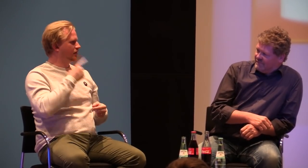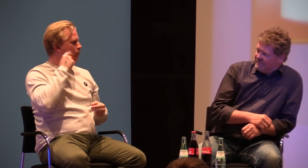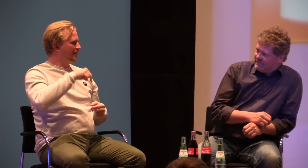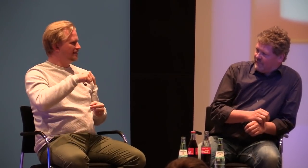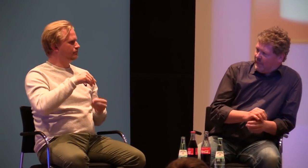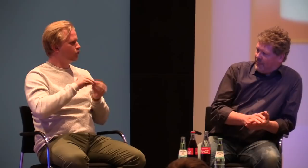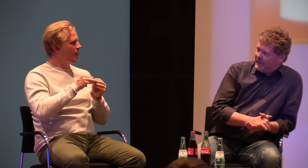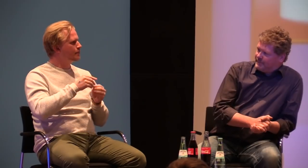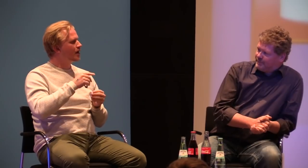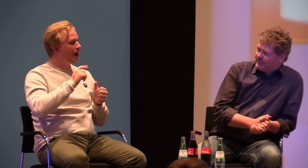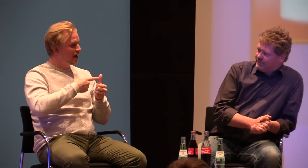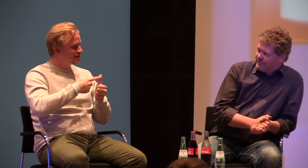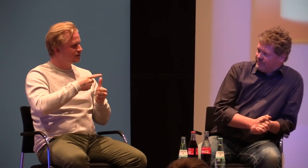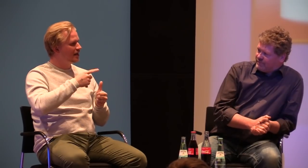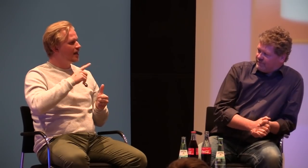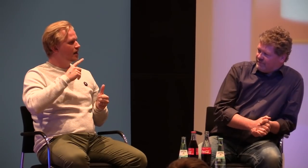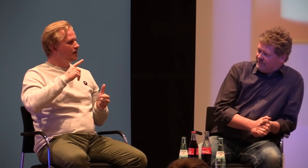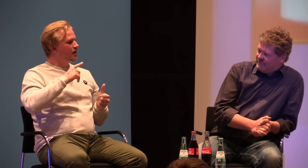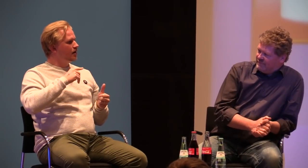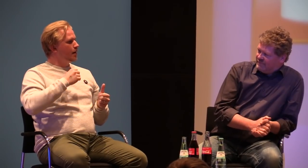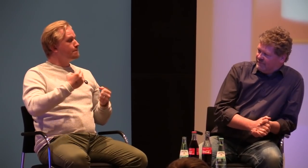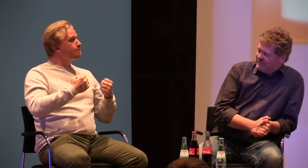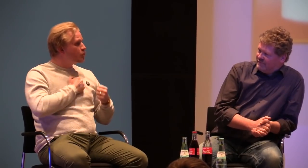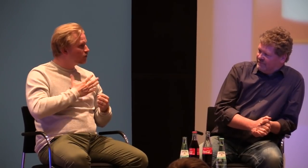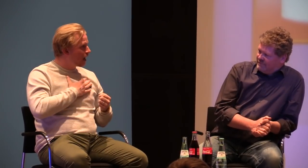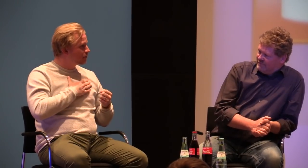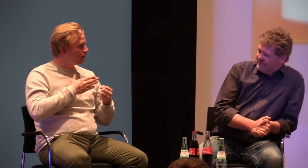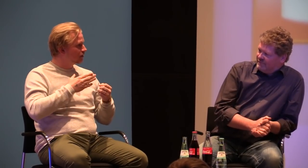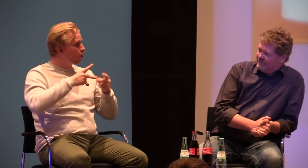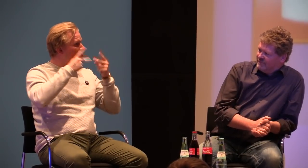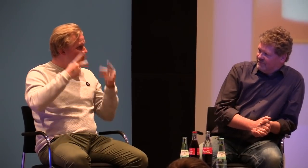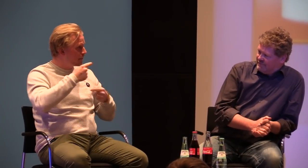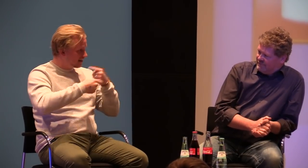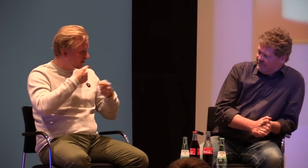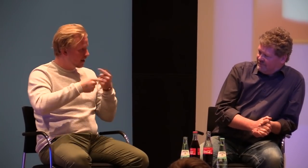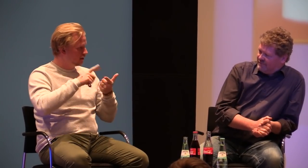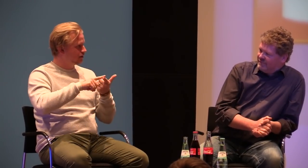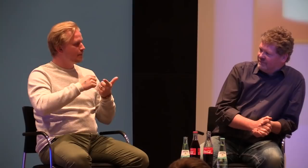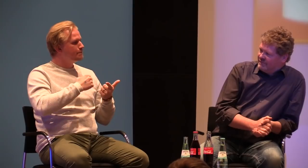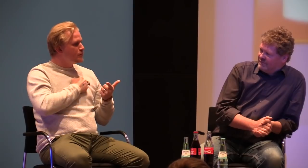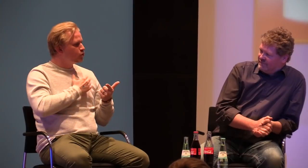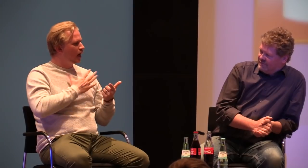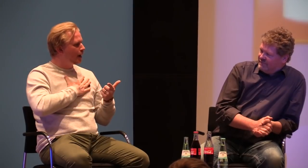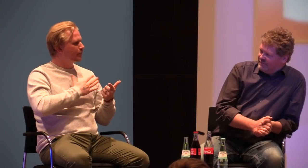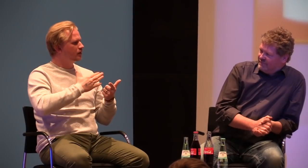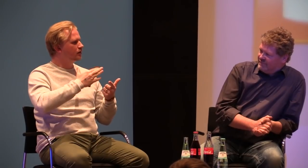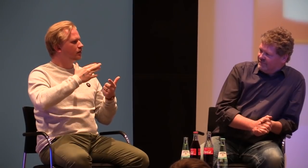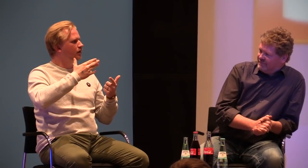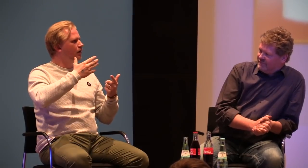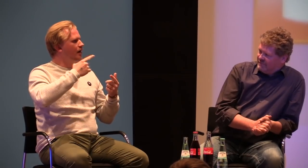auch nicht mehr viel weitergeht. Das ist natürlich auch ein bisschen schade. Das sehe ich als sehr problematisch an, zum einen. Und zum anderen muss man natürlich auch den Mut